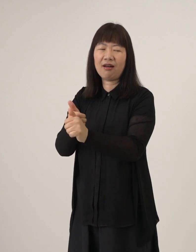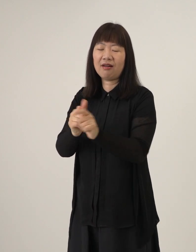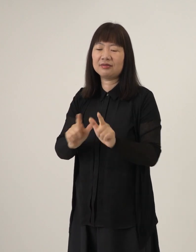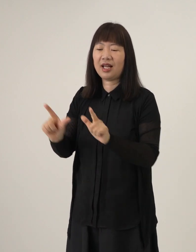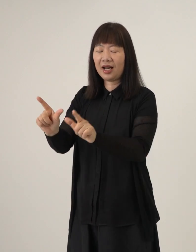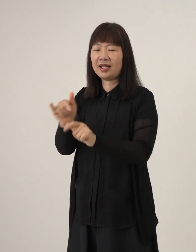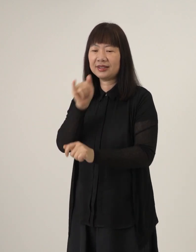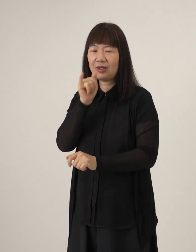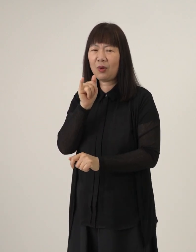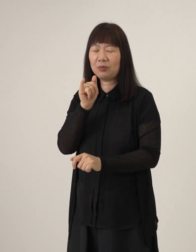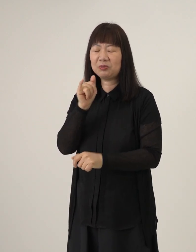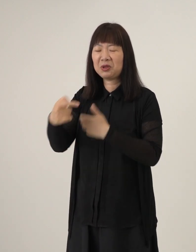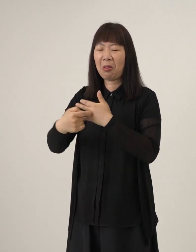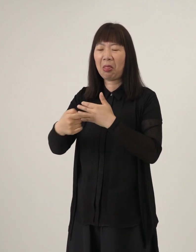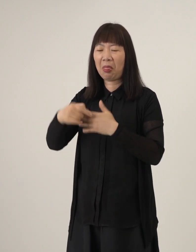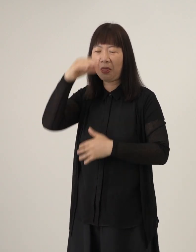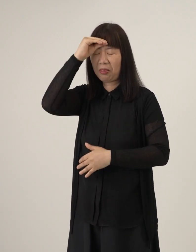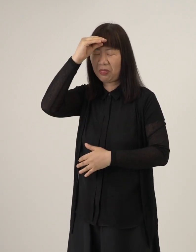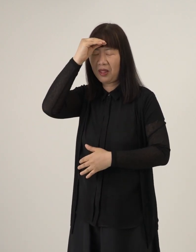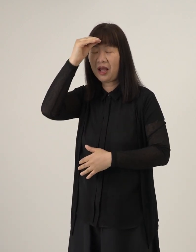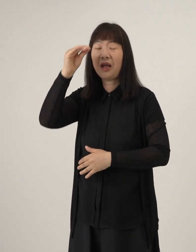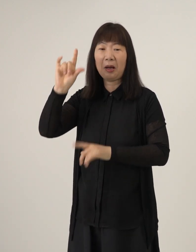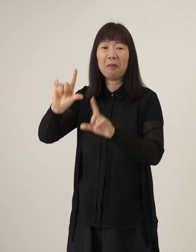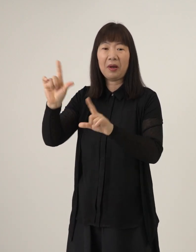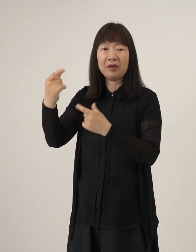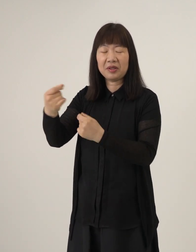뭐 흉내라도 어쨌든 그렇게 살아요.